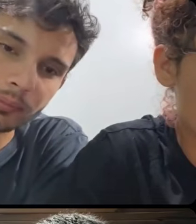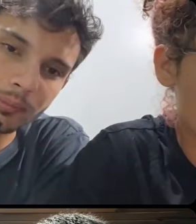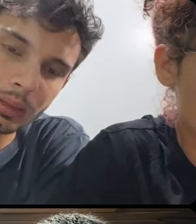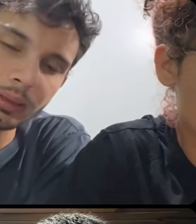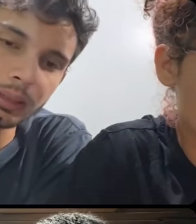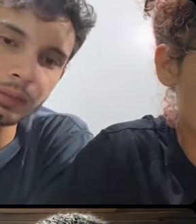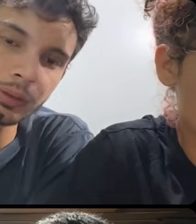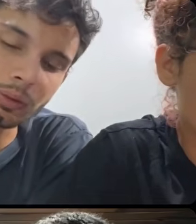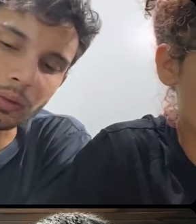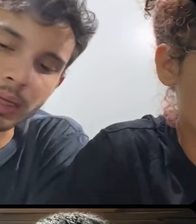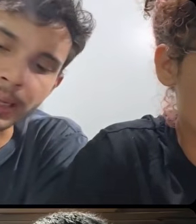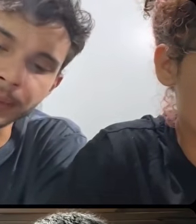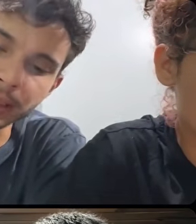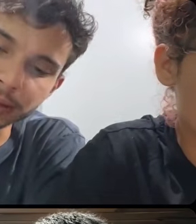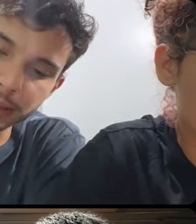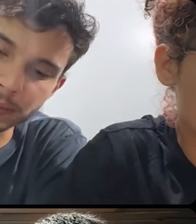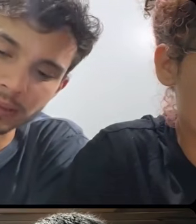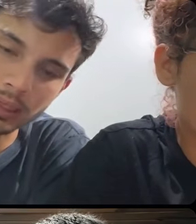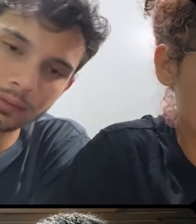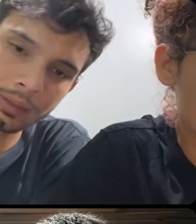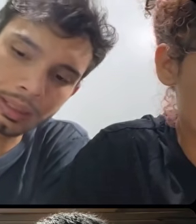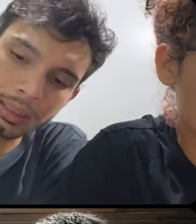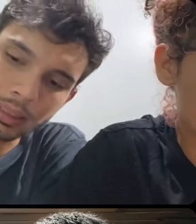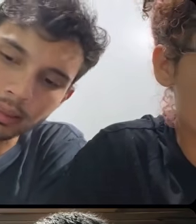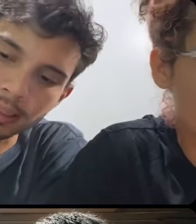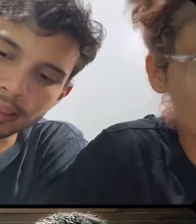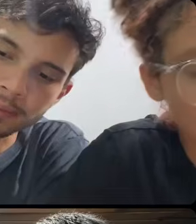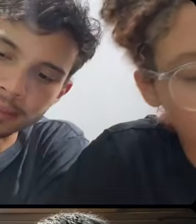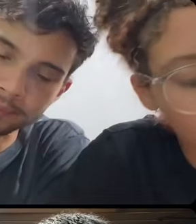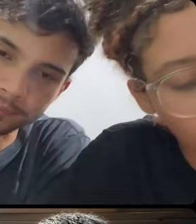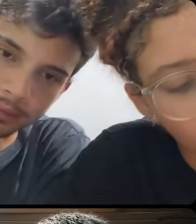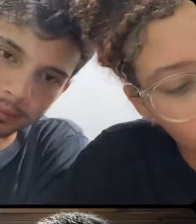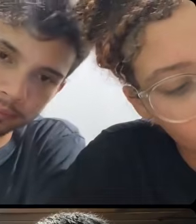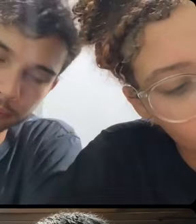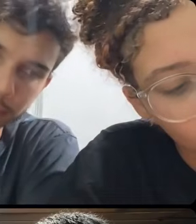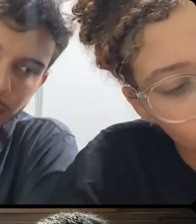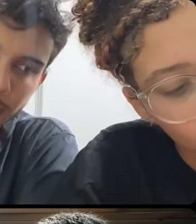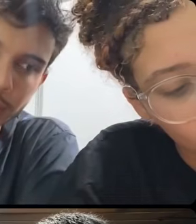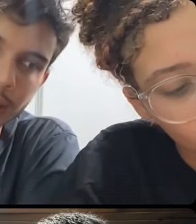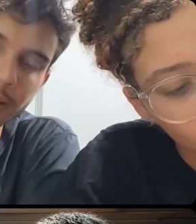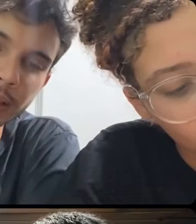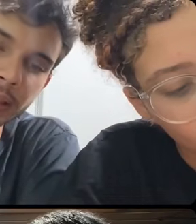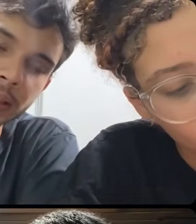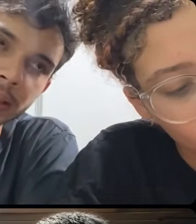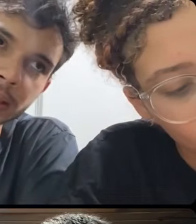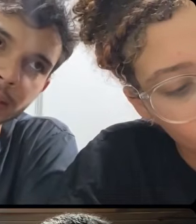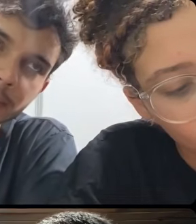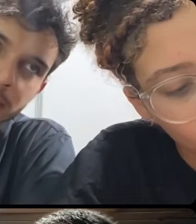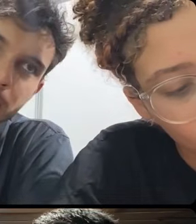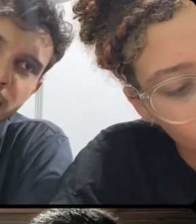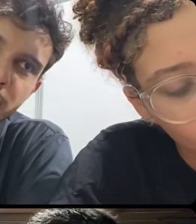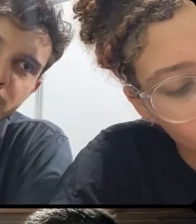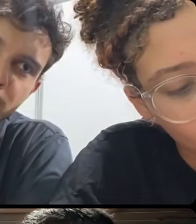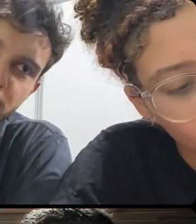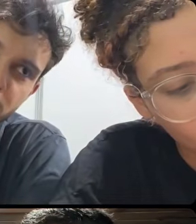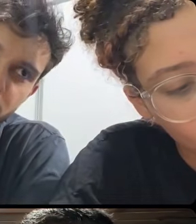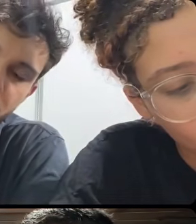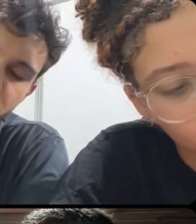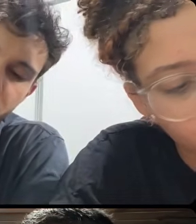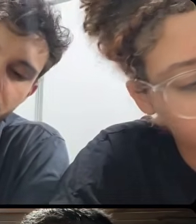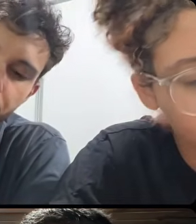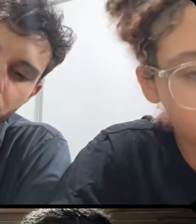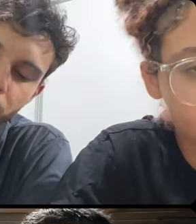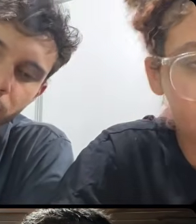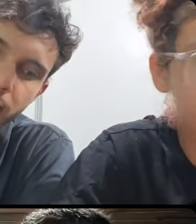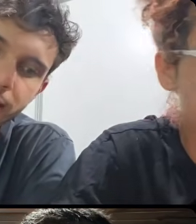saiu, né, ficou o Gabi lá de responsável da Libras, né? E agora, mais ou menos é isso, né? A